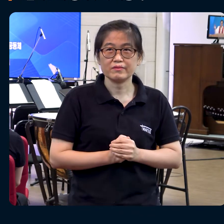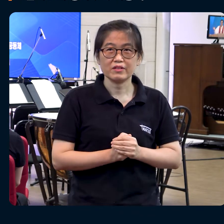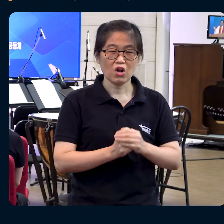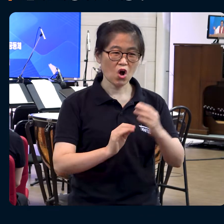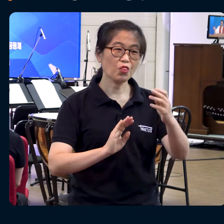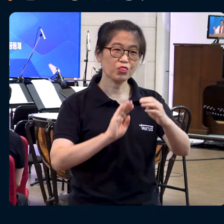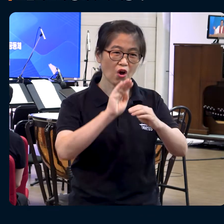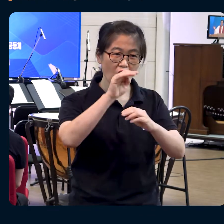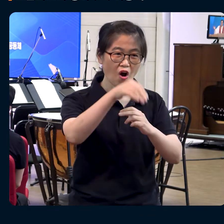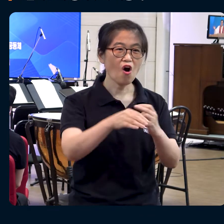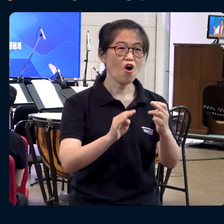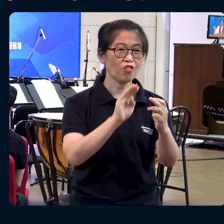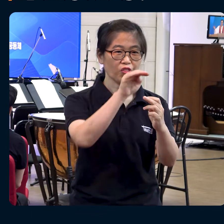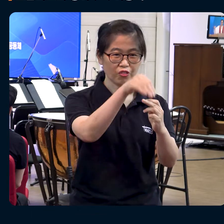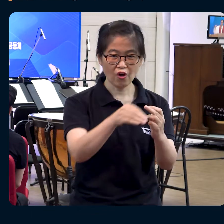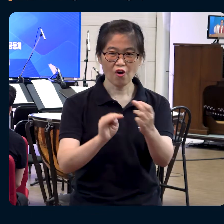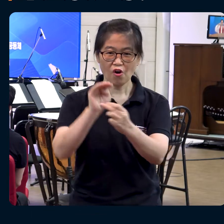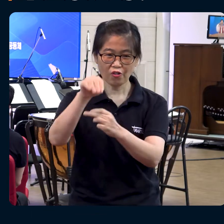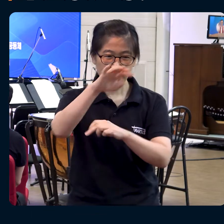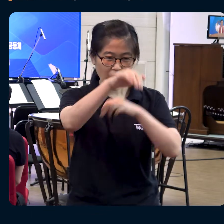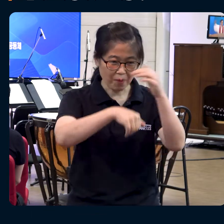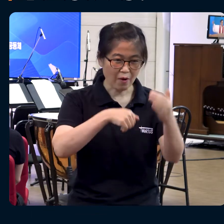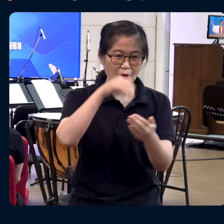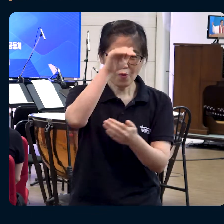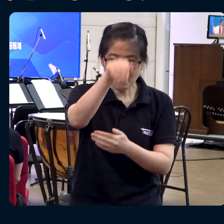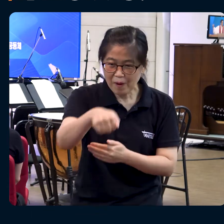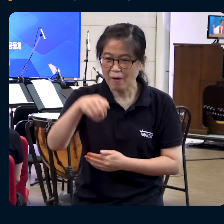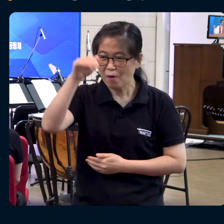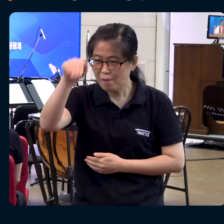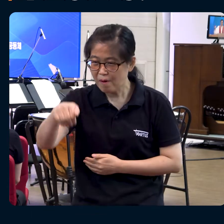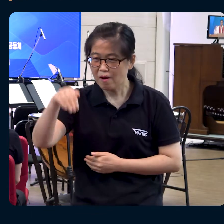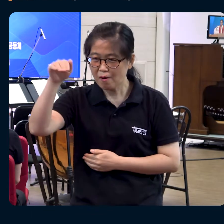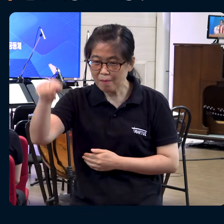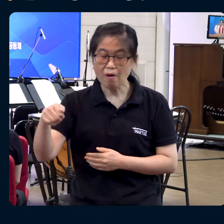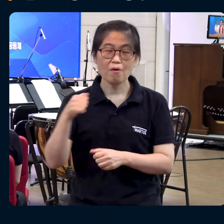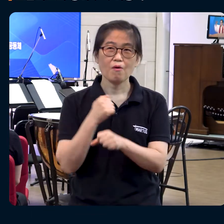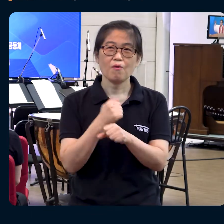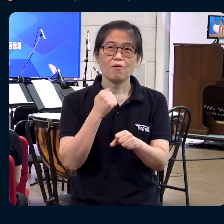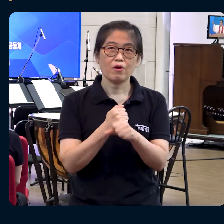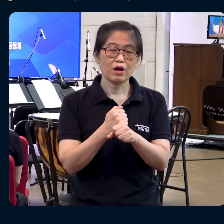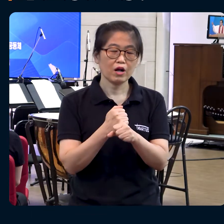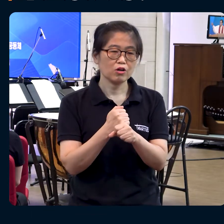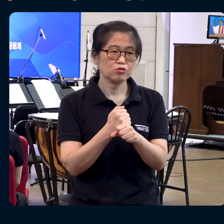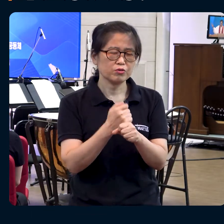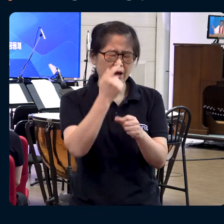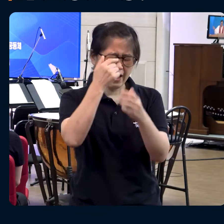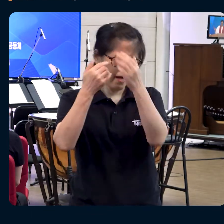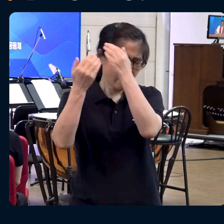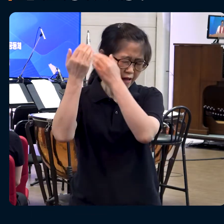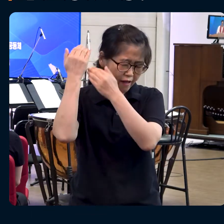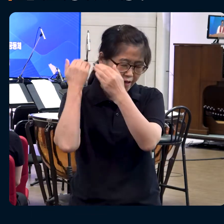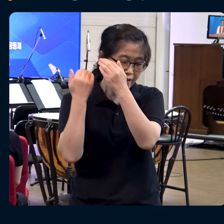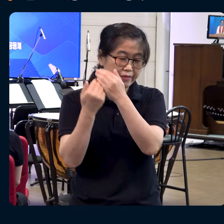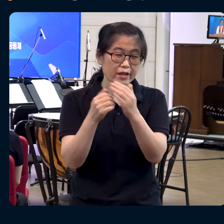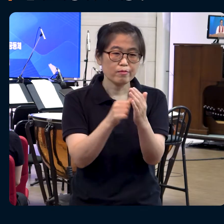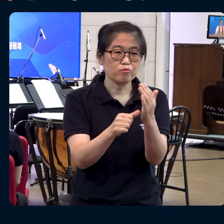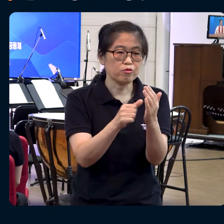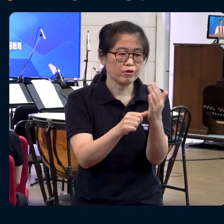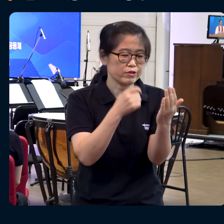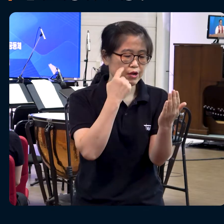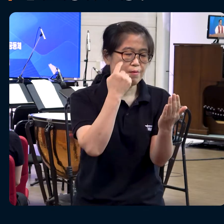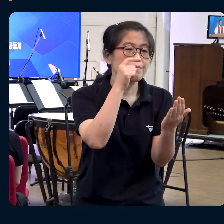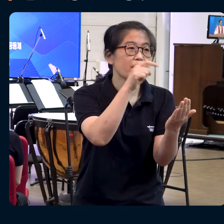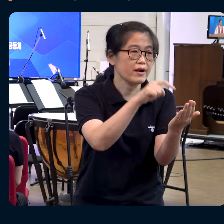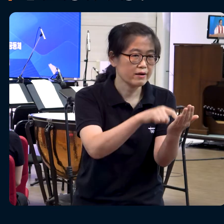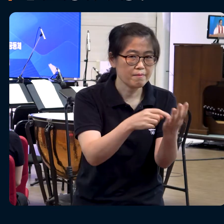비슷하게 생긴 언덕은 다 파기 시작하는 거예요. 그러면서 그쪽 많은 그 고대 왕국의 유적지들을 발굴하게